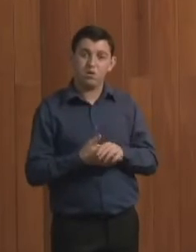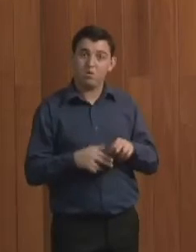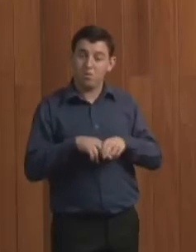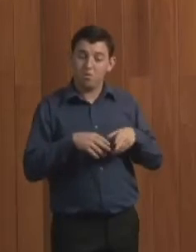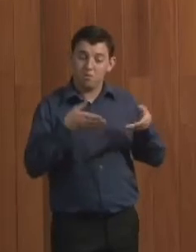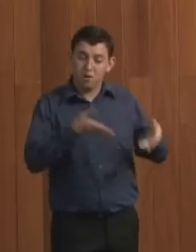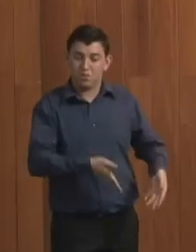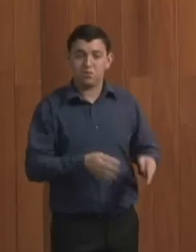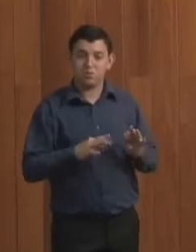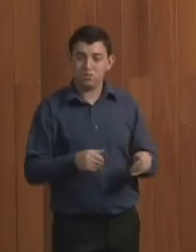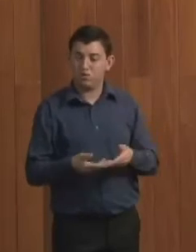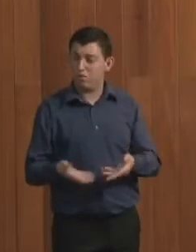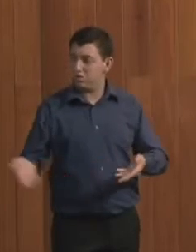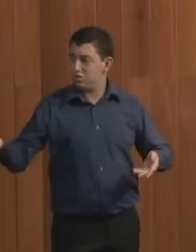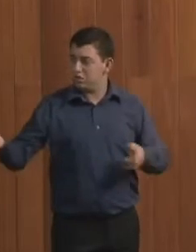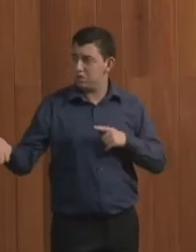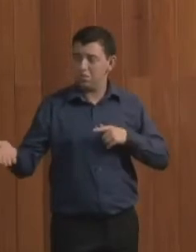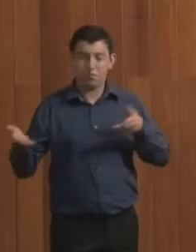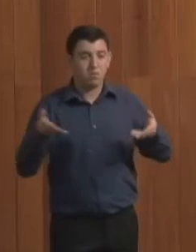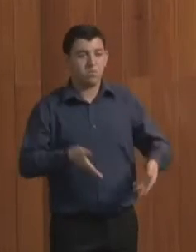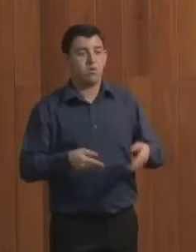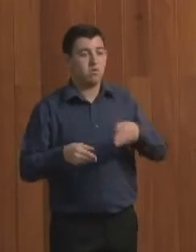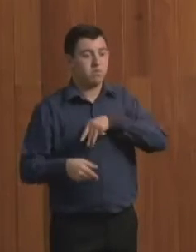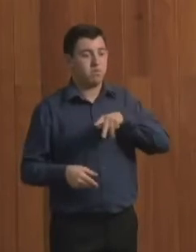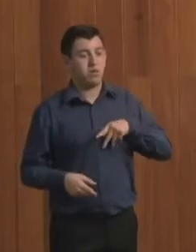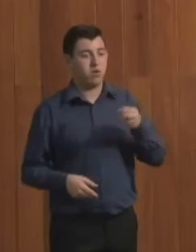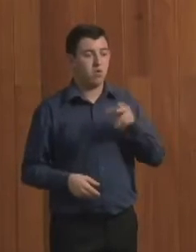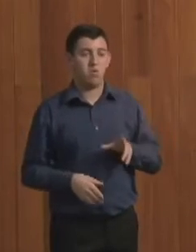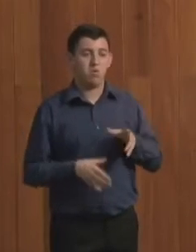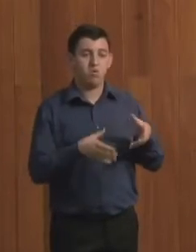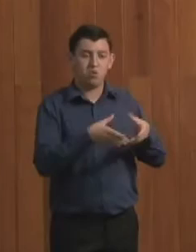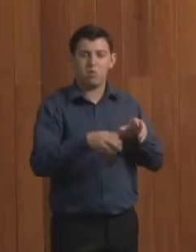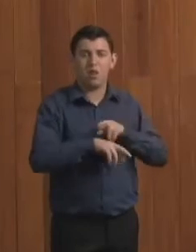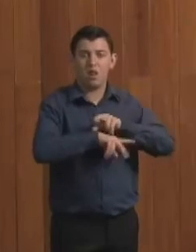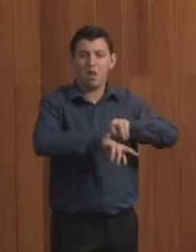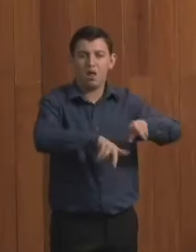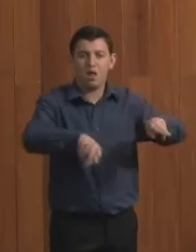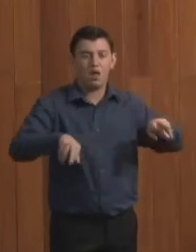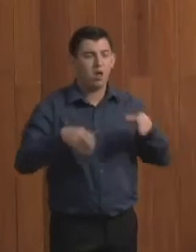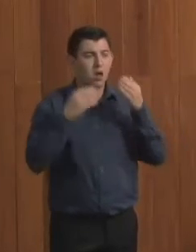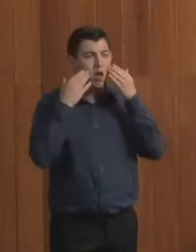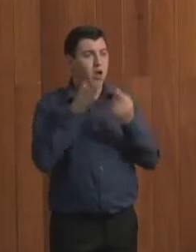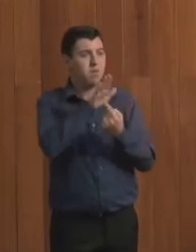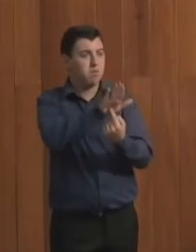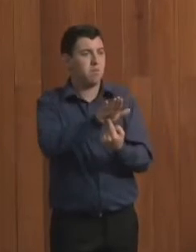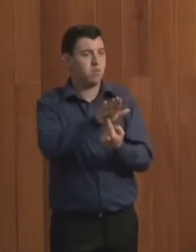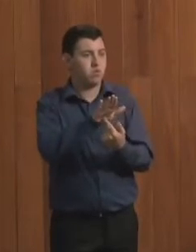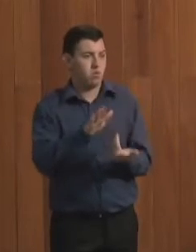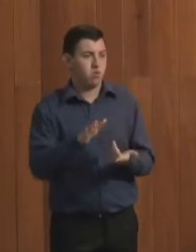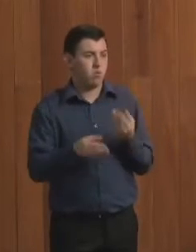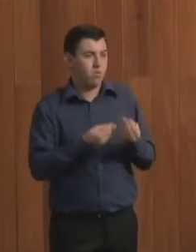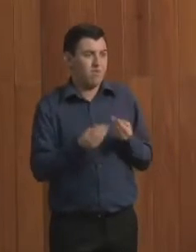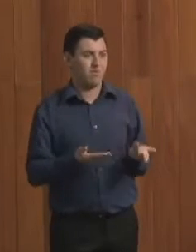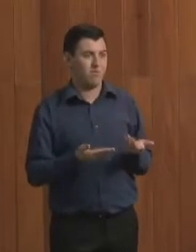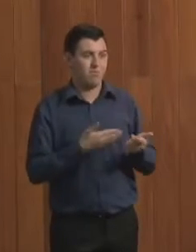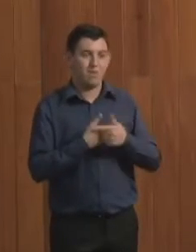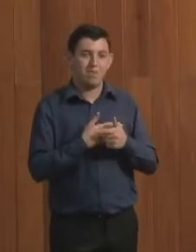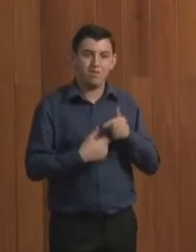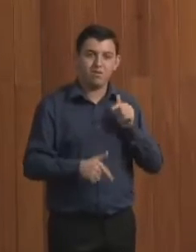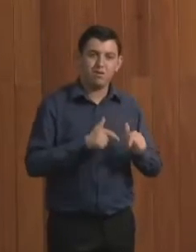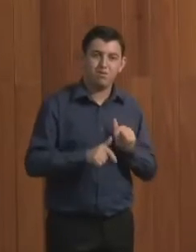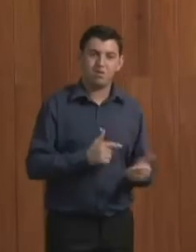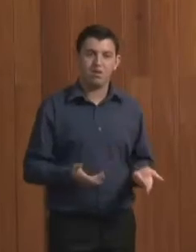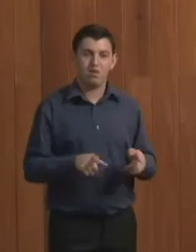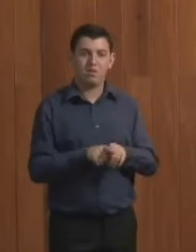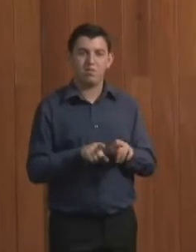Excelências, membros do Ministério Público, onde cada movimento apresentou o seu perfil, a sua